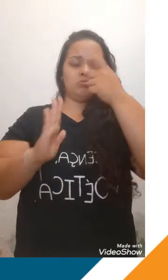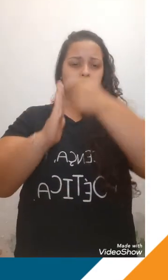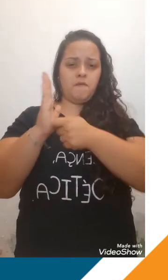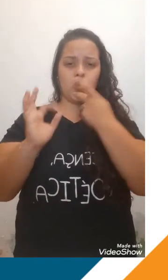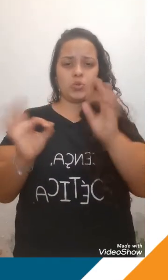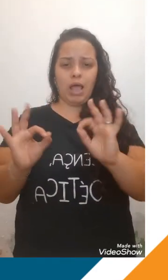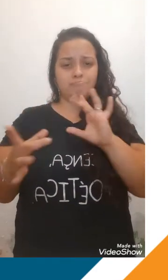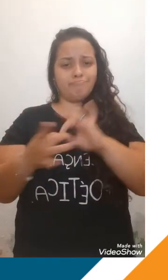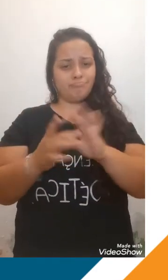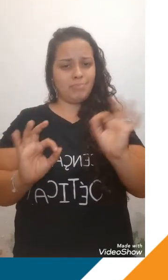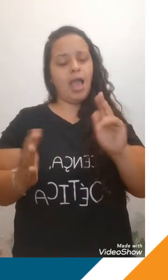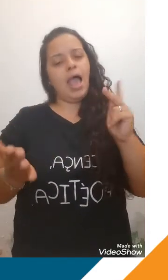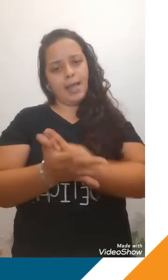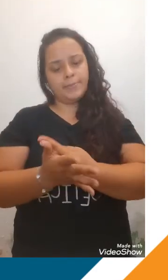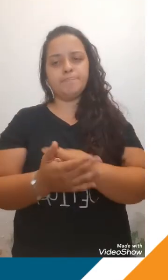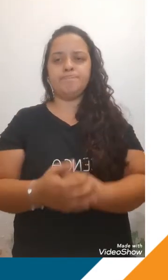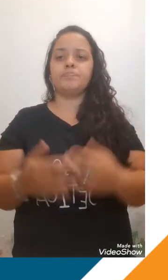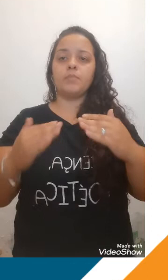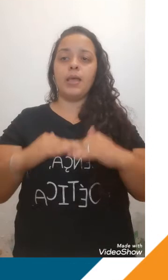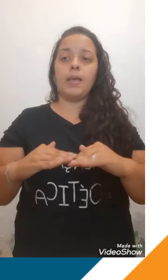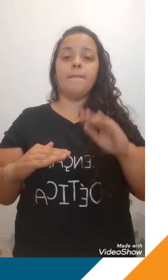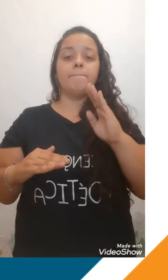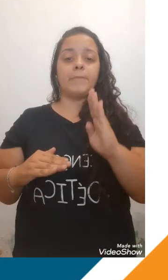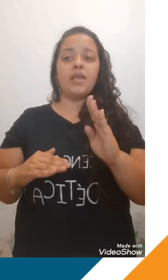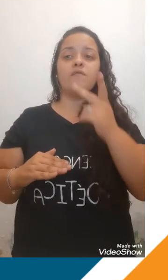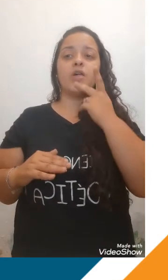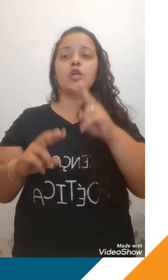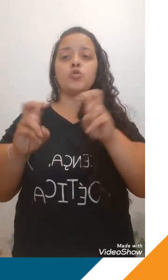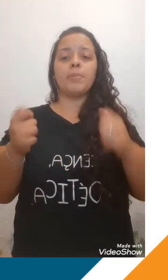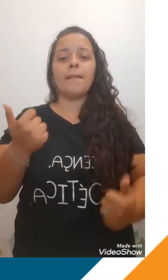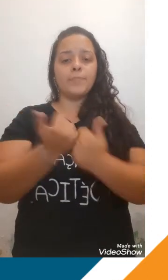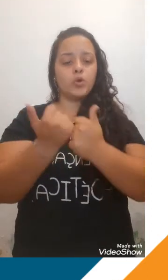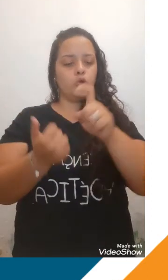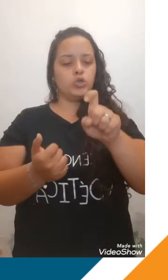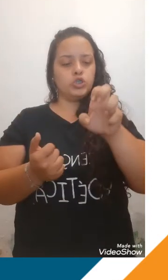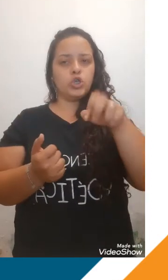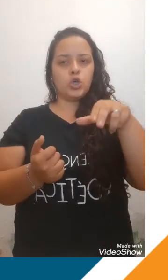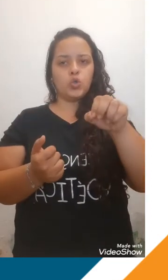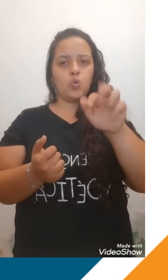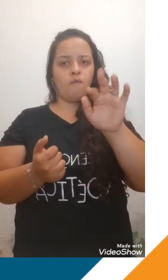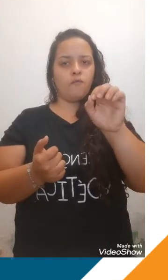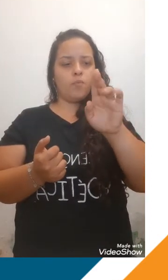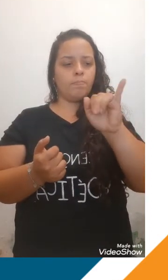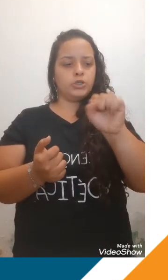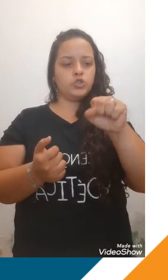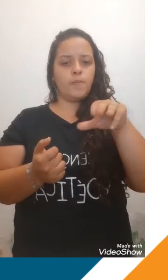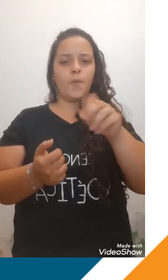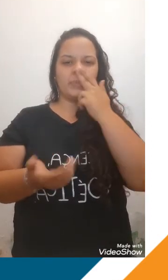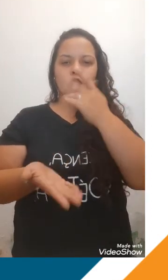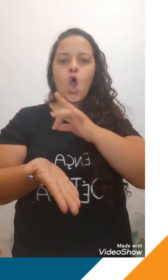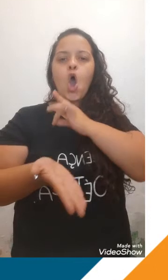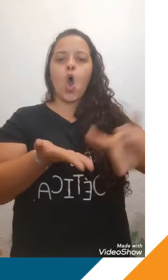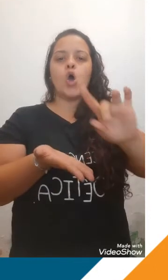poderia ser essa alternativa. A letra B fala do apoio ao xenofobismo. Xenofobismo seria o ódio,